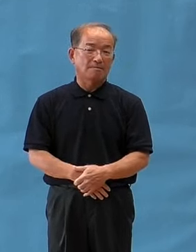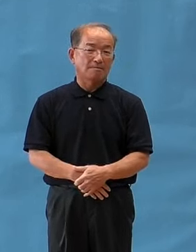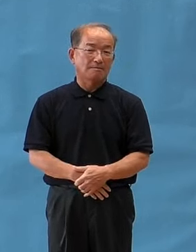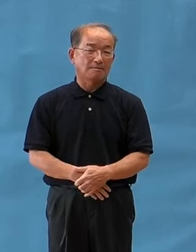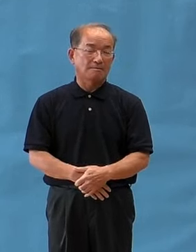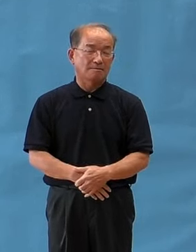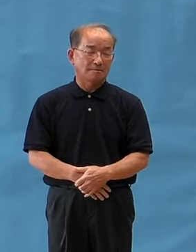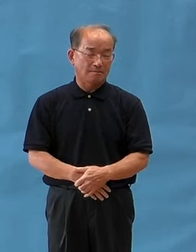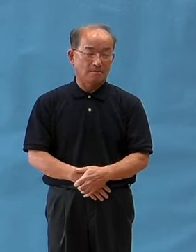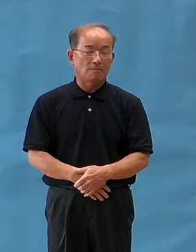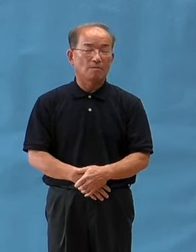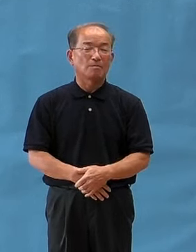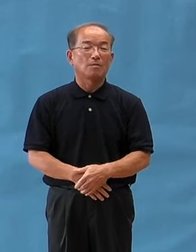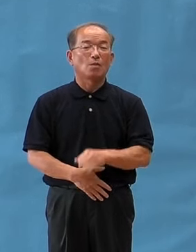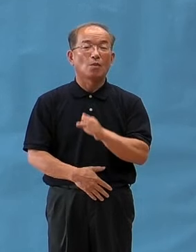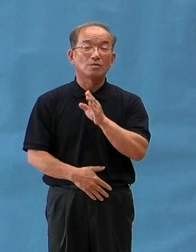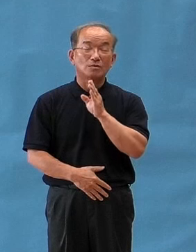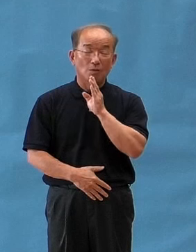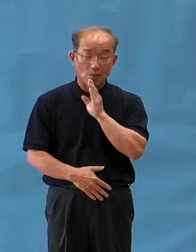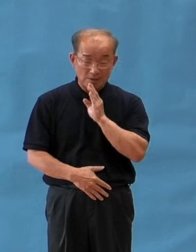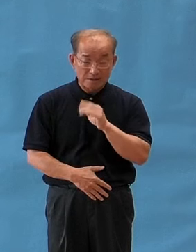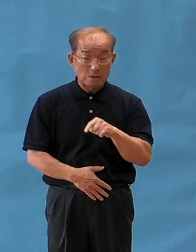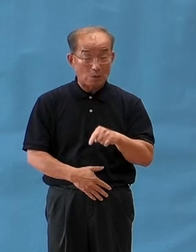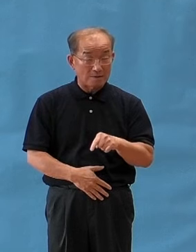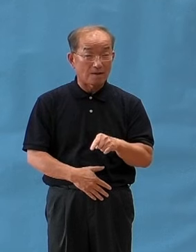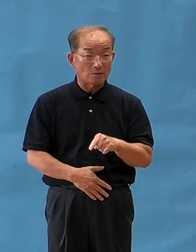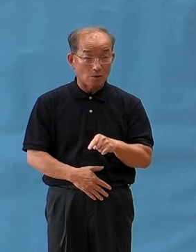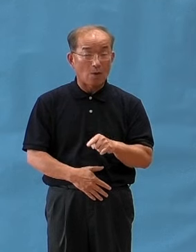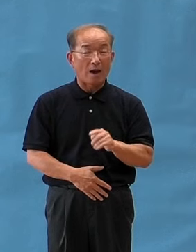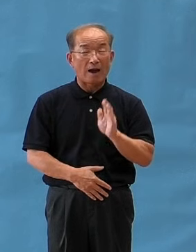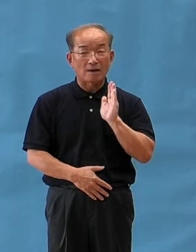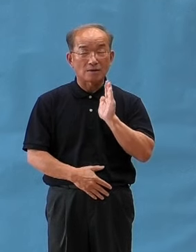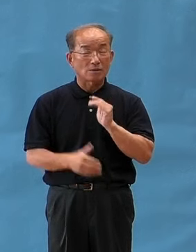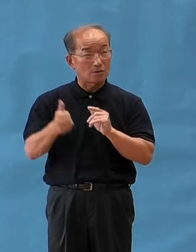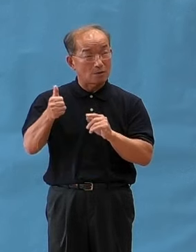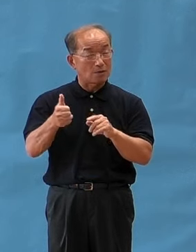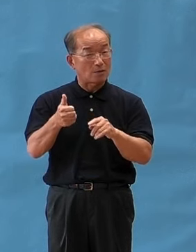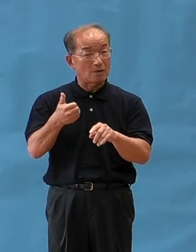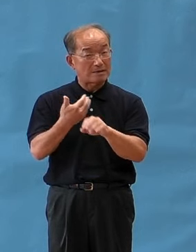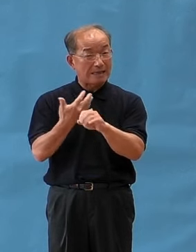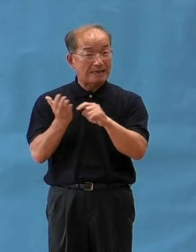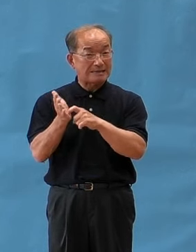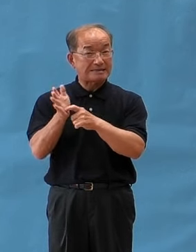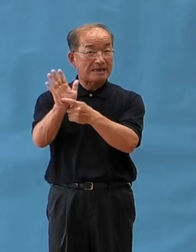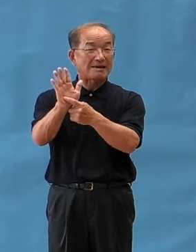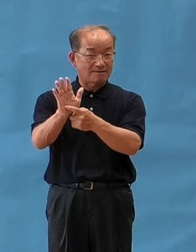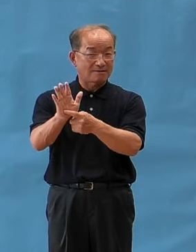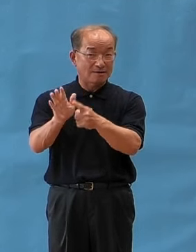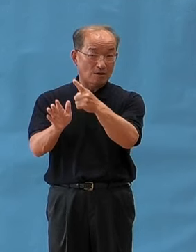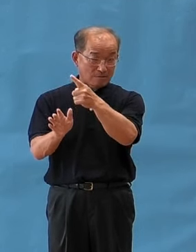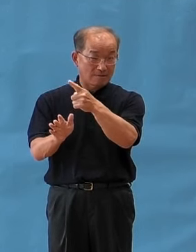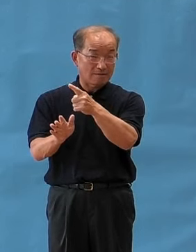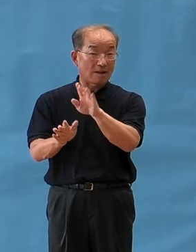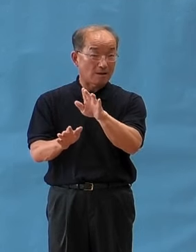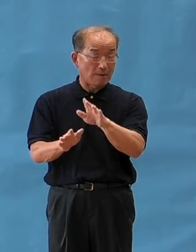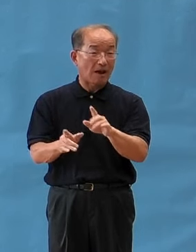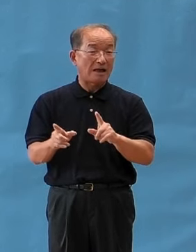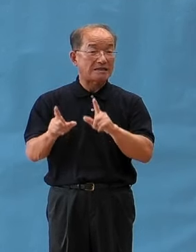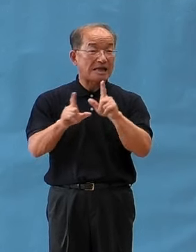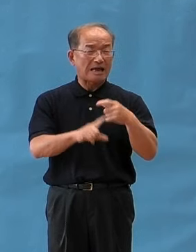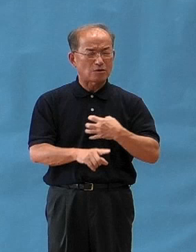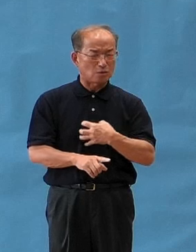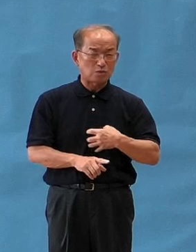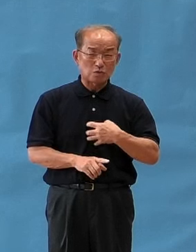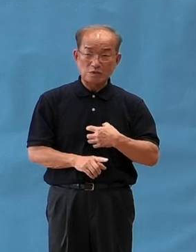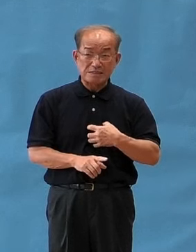てか、本当にその、こんなことを、その与党の国会議員さんが提言してるようだと、本当にその、生活の苦しい人